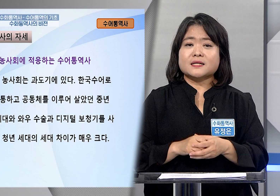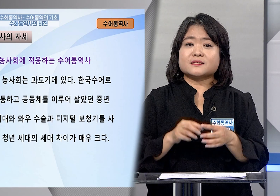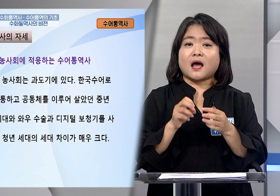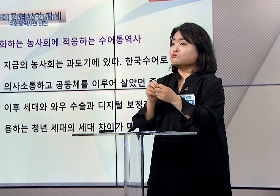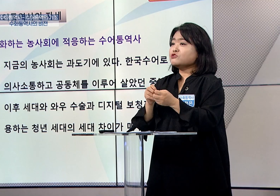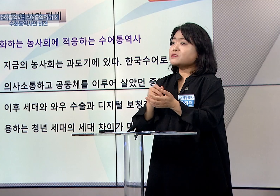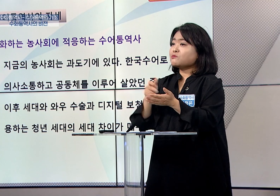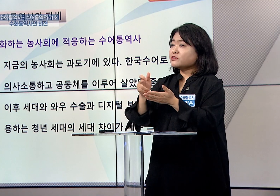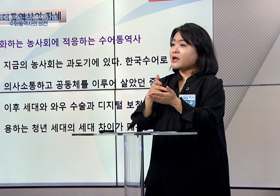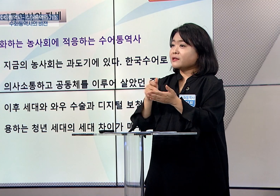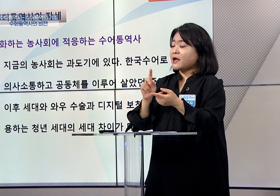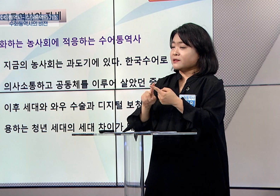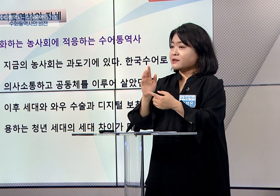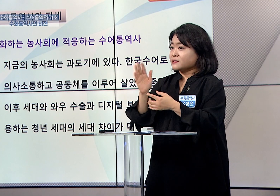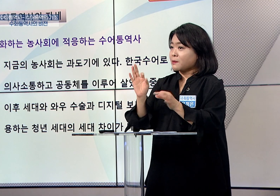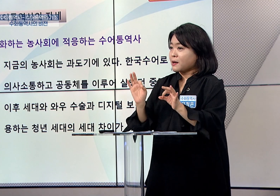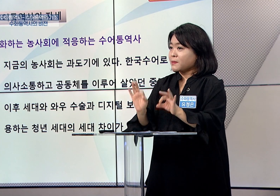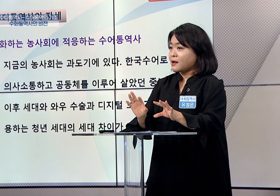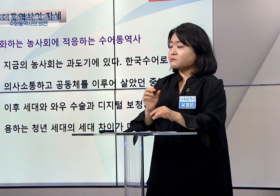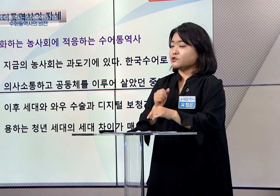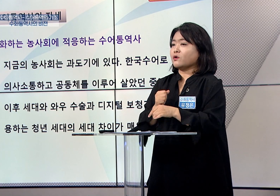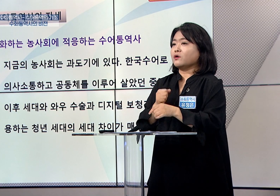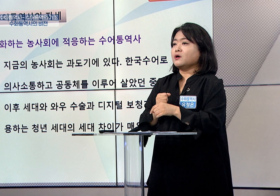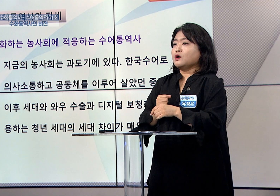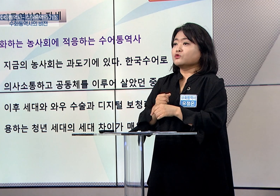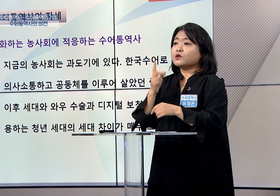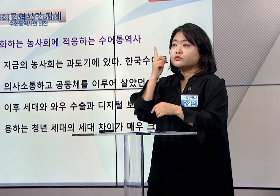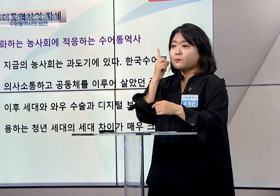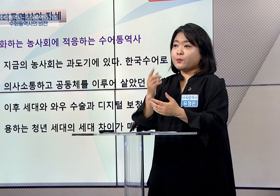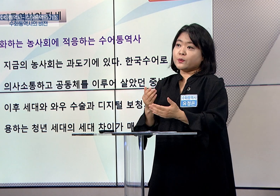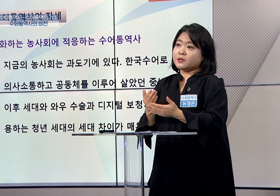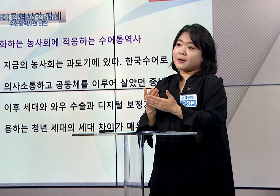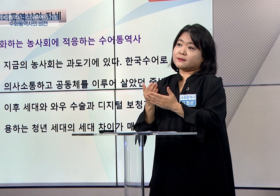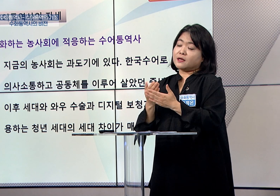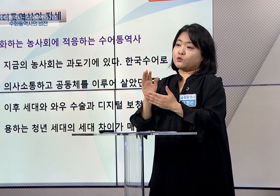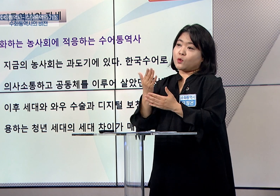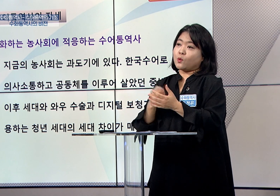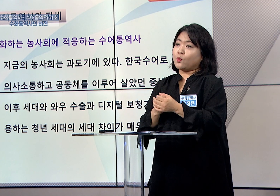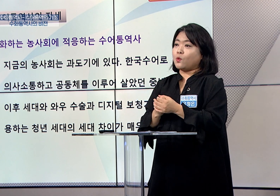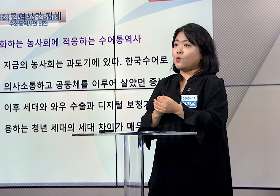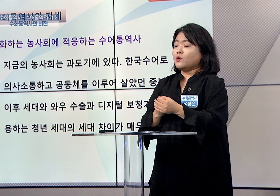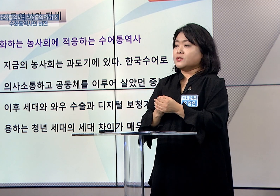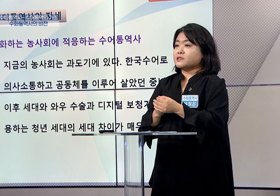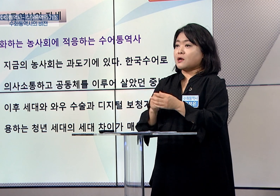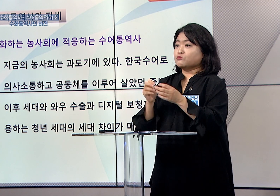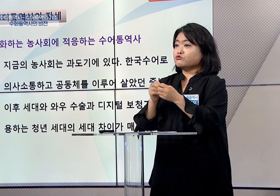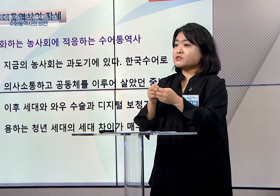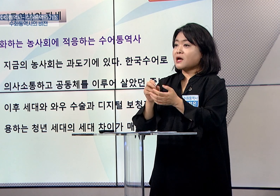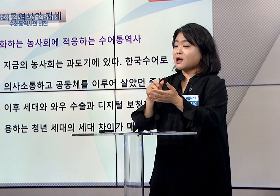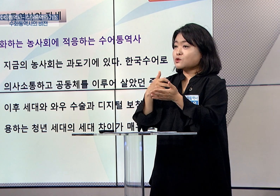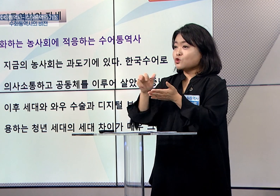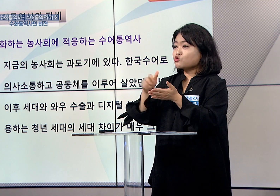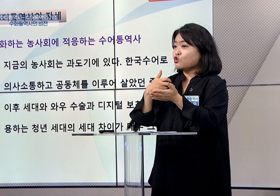자, 문자 문화에 대한 얘기를 잠깐만 하면요. 우리가 휴대폰이 발달이 되고 이제 문자가 서로